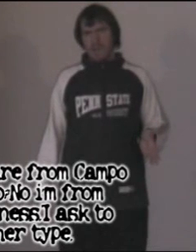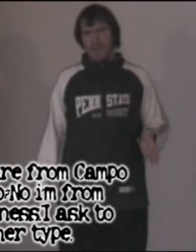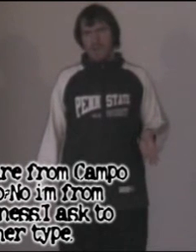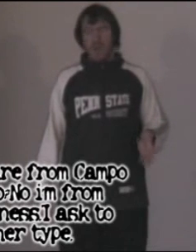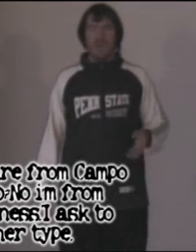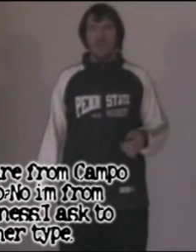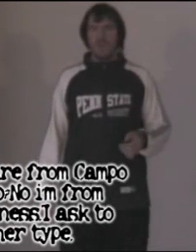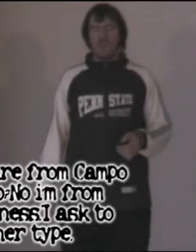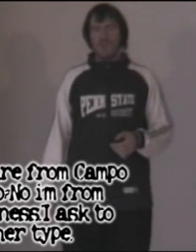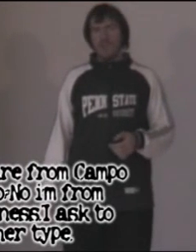No,